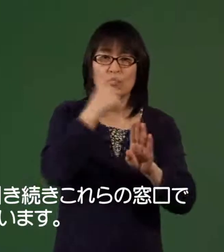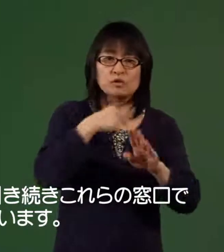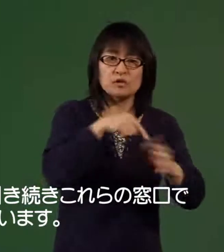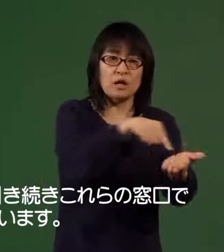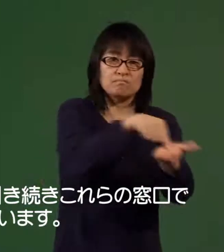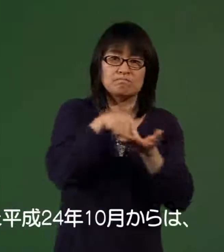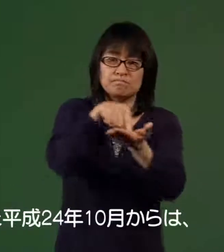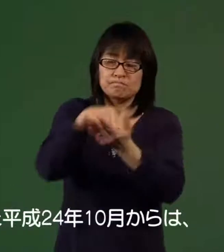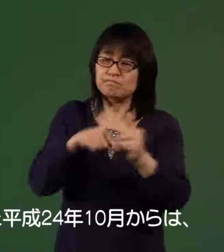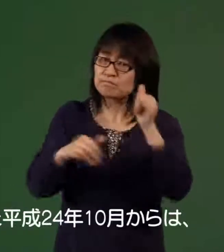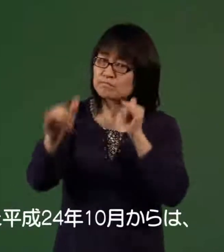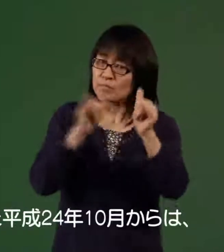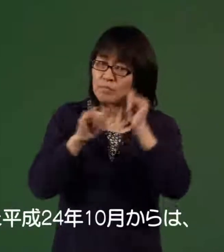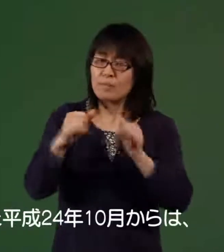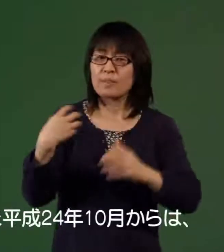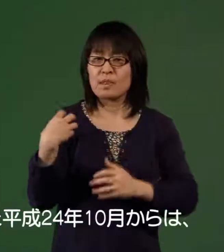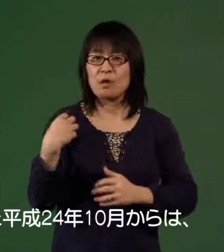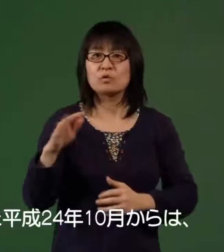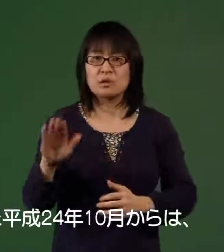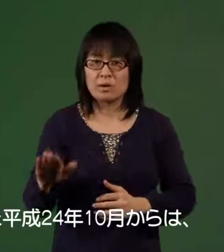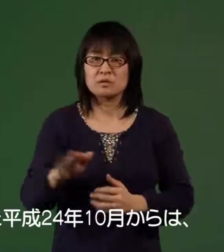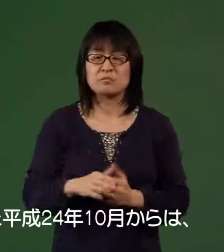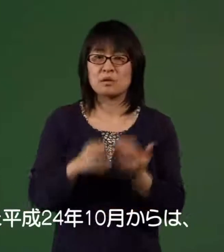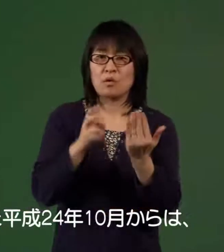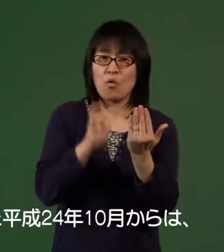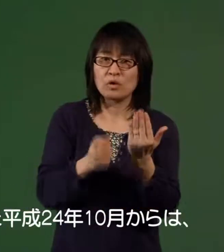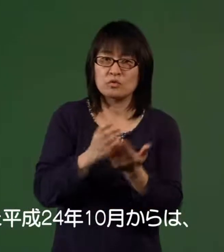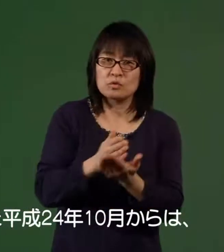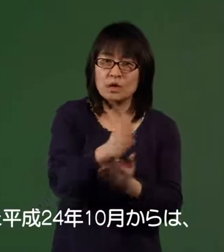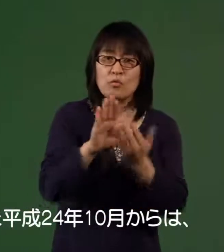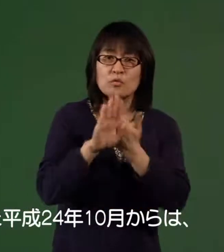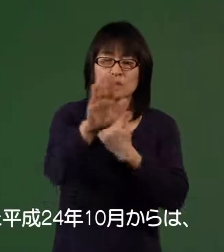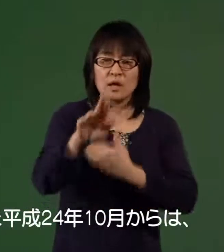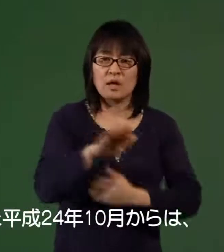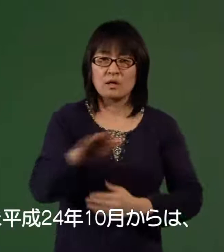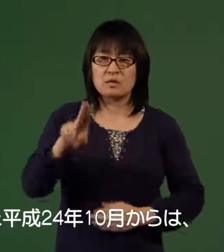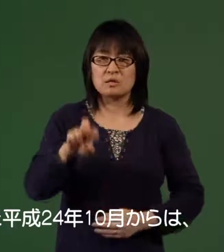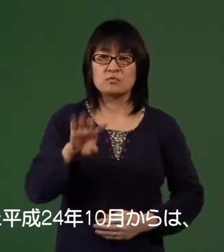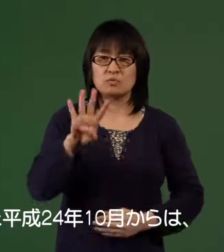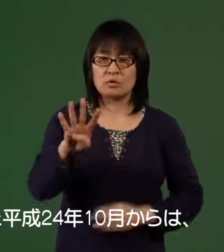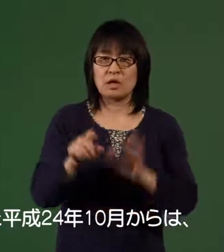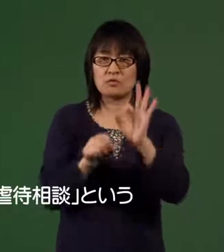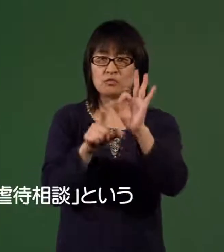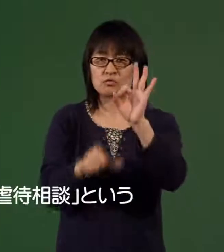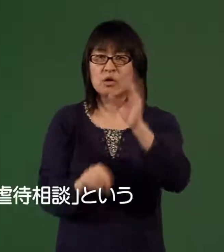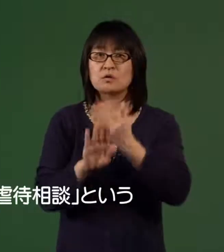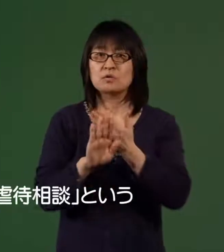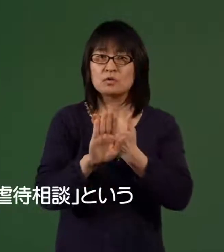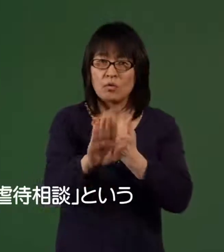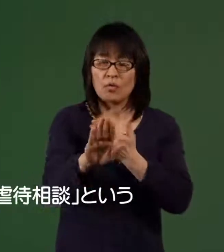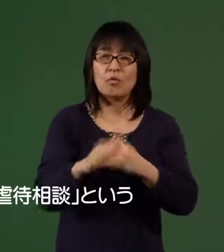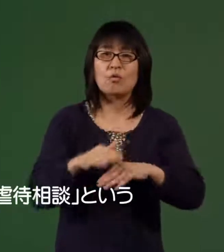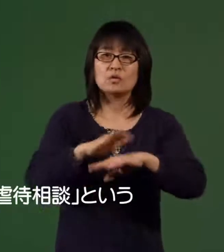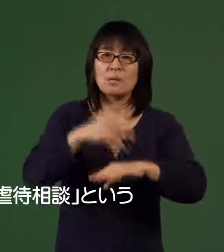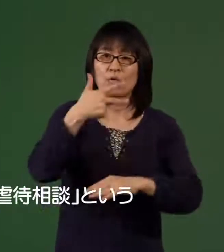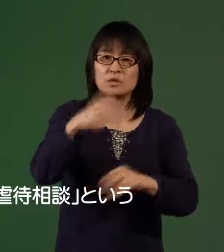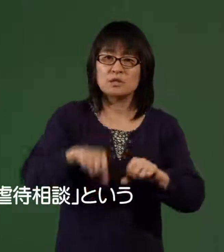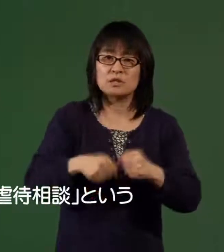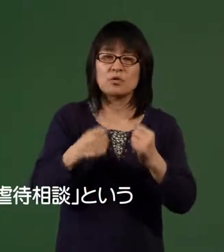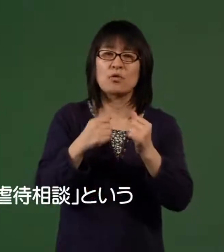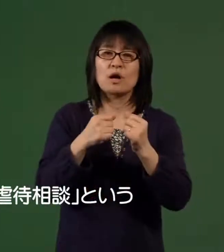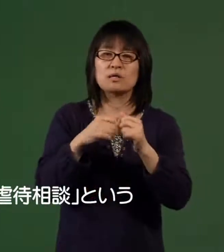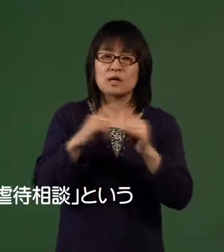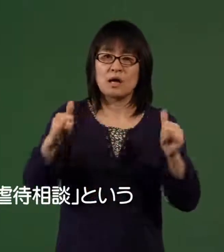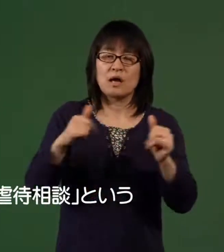ますこのほか法律が施行された平成24年10月からは札幌市障害者虐待